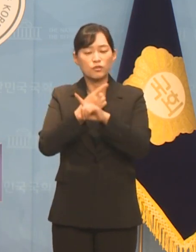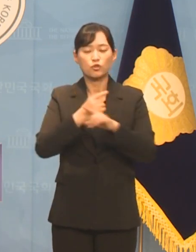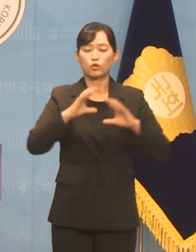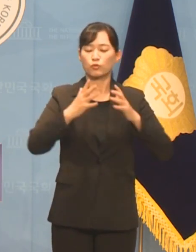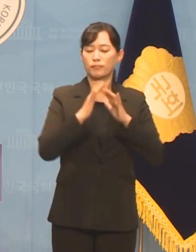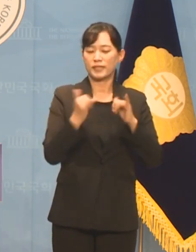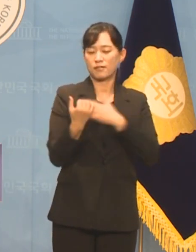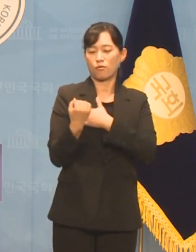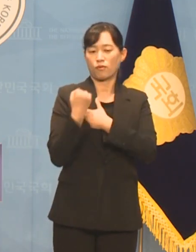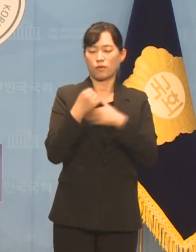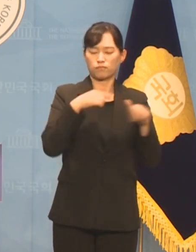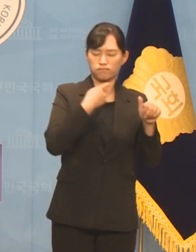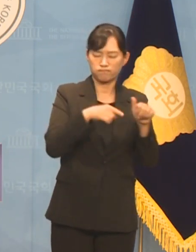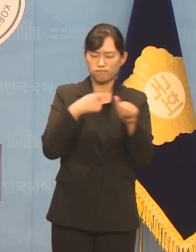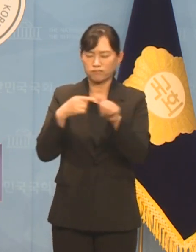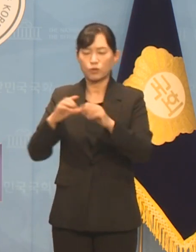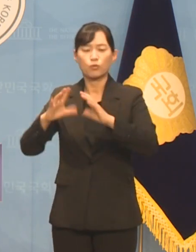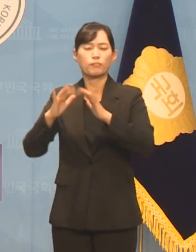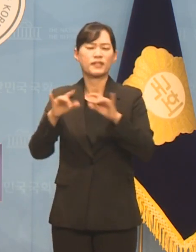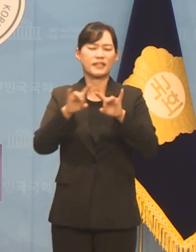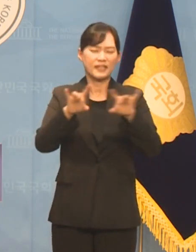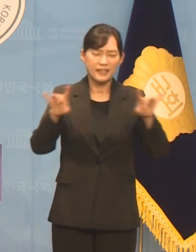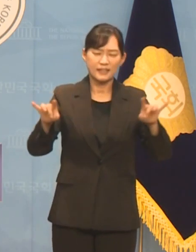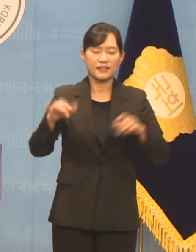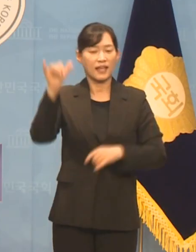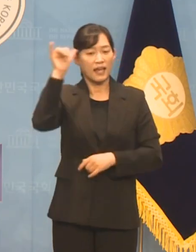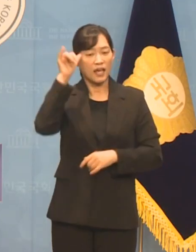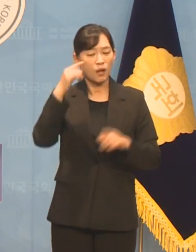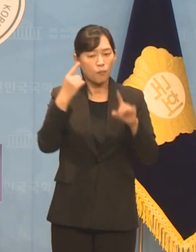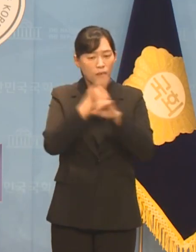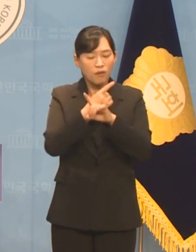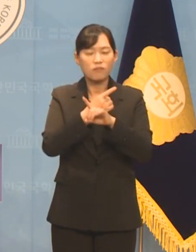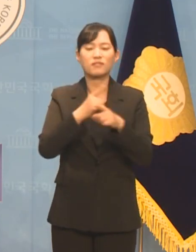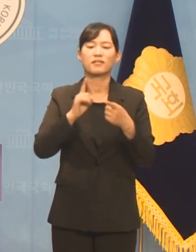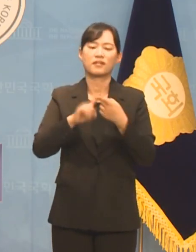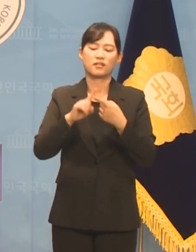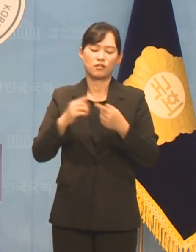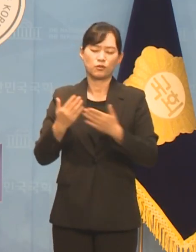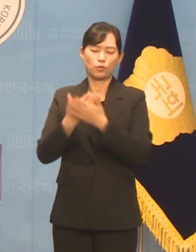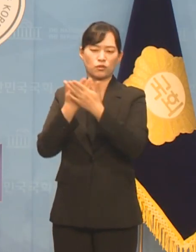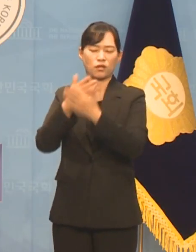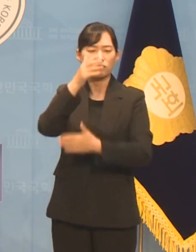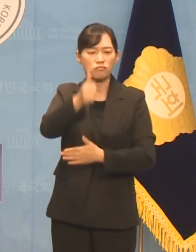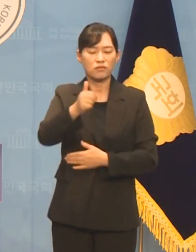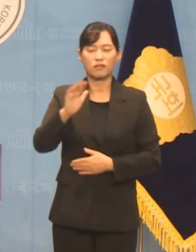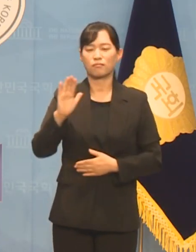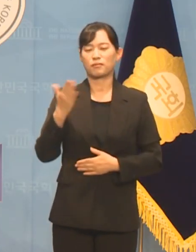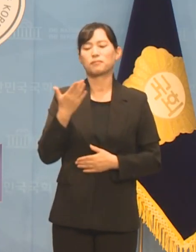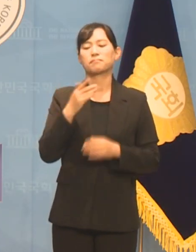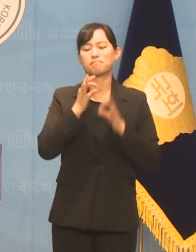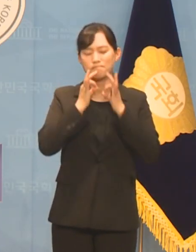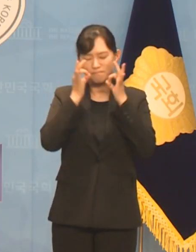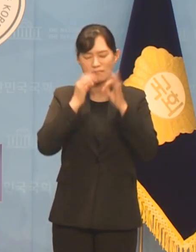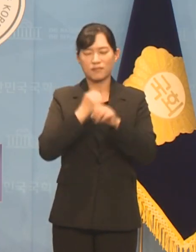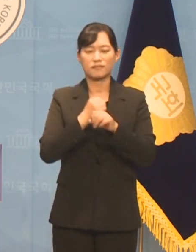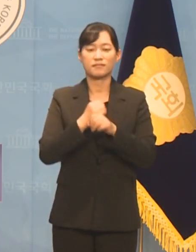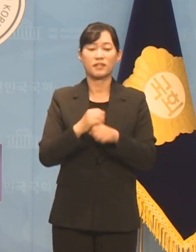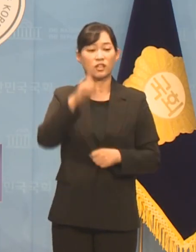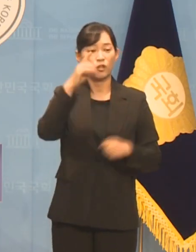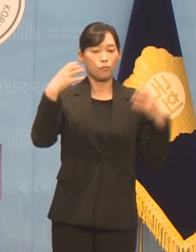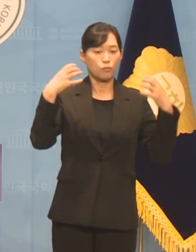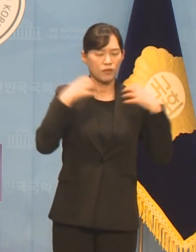교육도 강화해서 국민 개개인이 AI 전환의 성장의 주체가 될 수 있도록 하겠습니다.